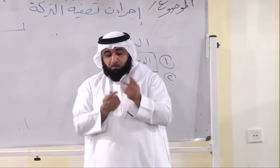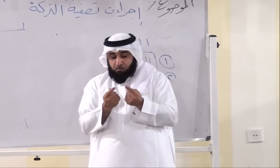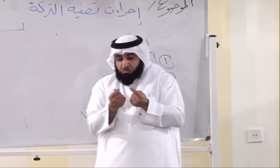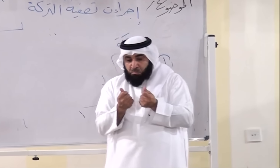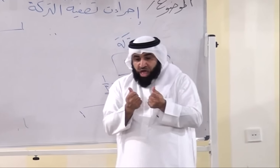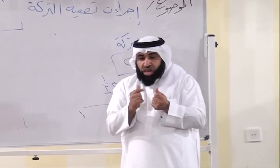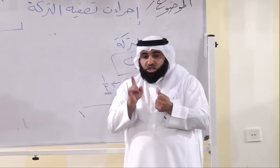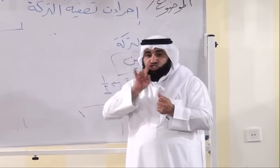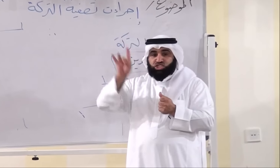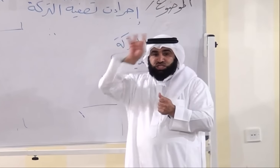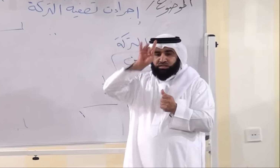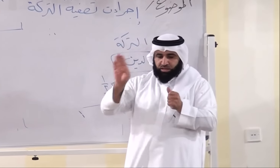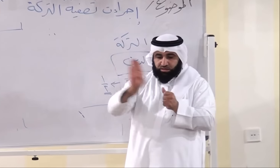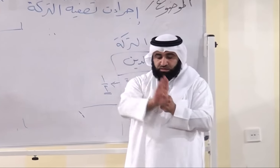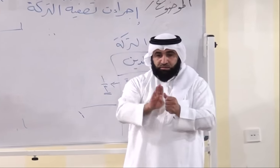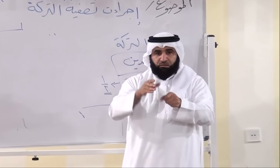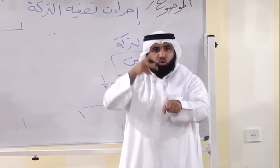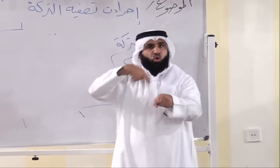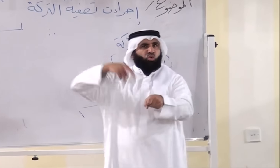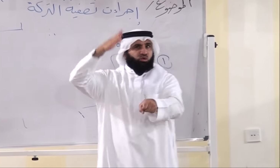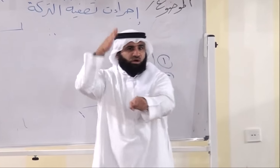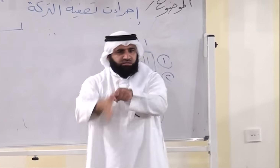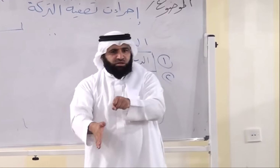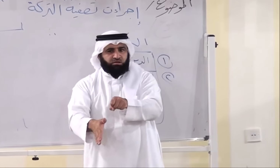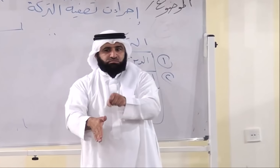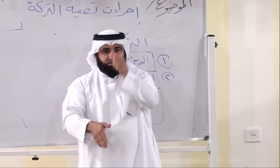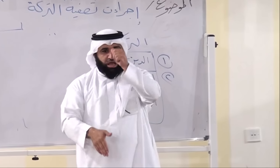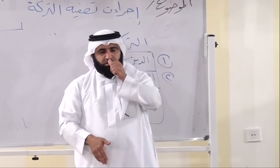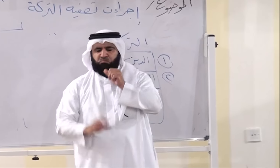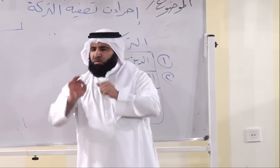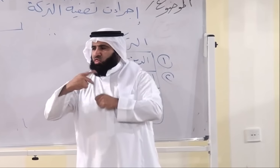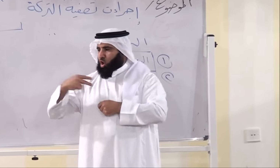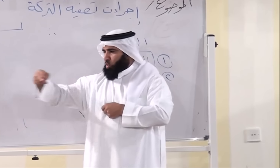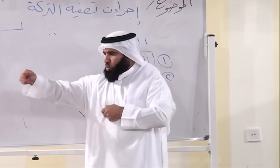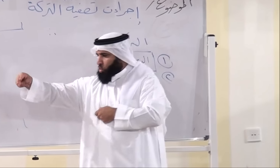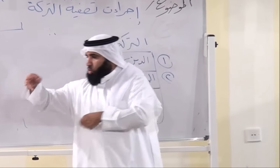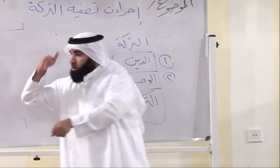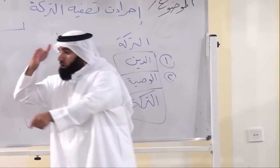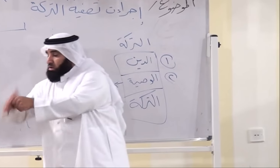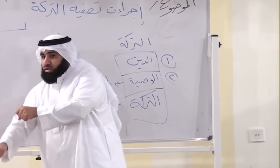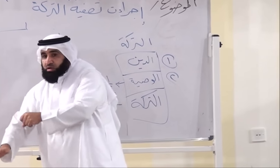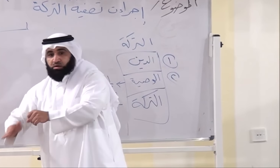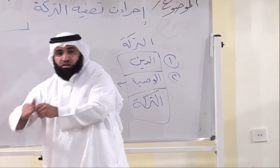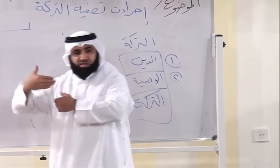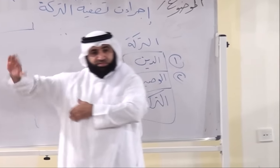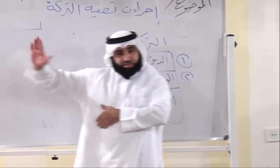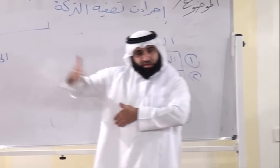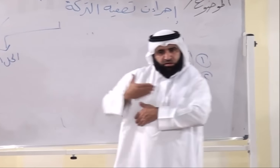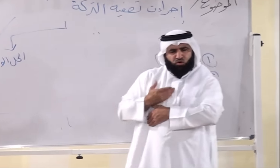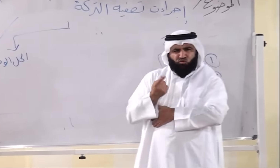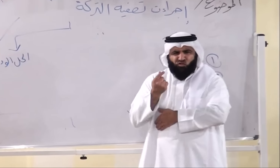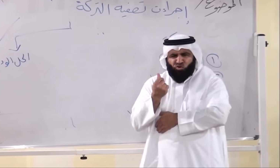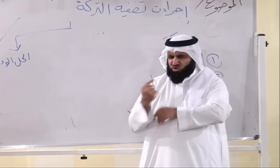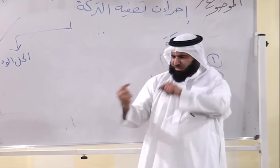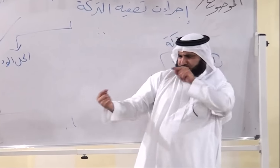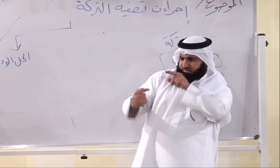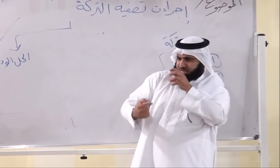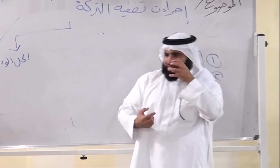يكون سبب لقطيعة الرحم. خلاص انا اختلفت معه في الطريقة في الآلية، مو معنى هذا يعني انه يتحول